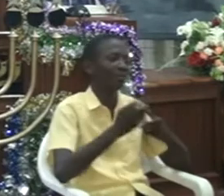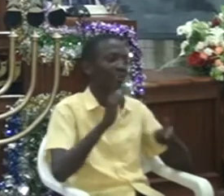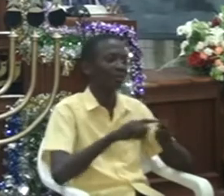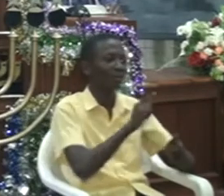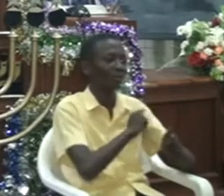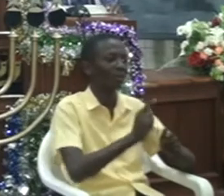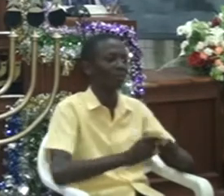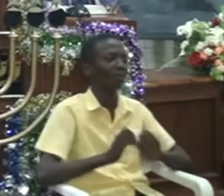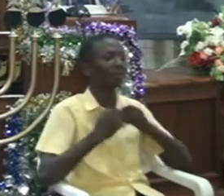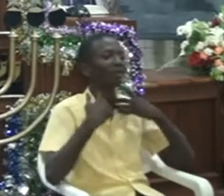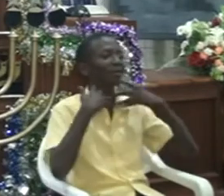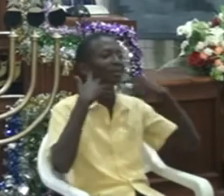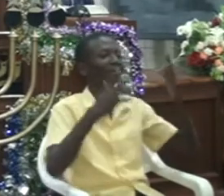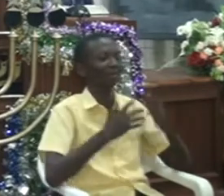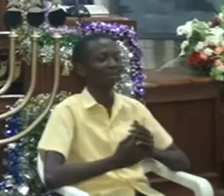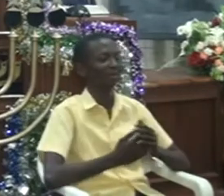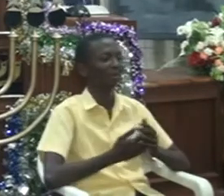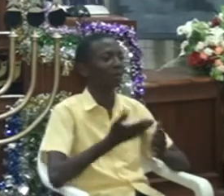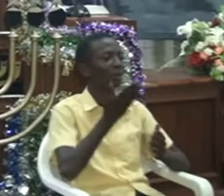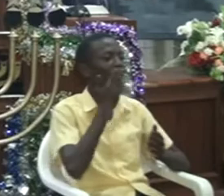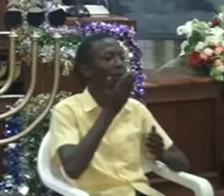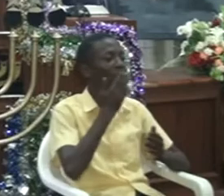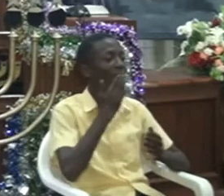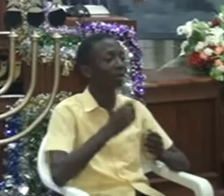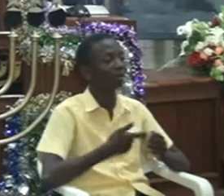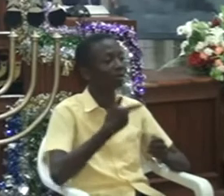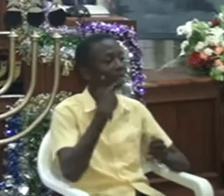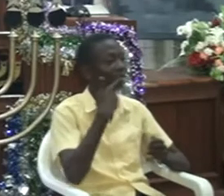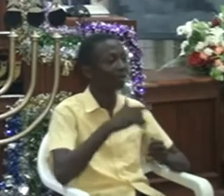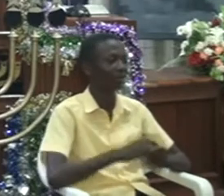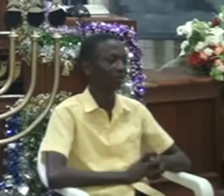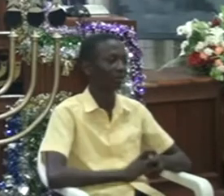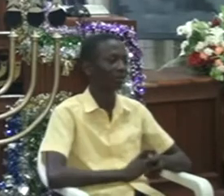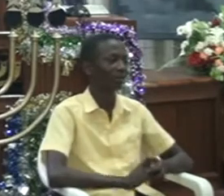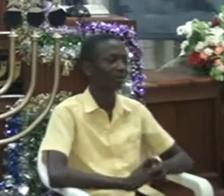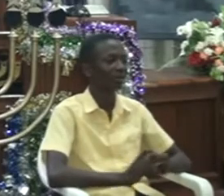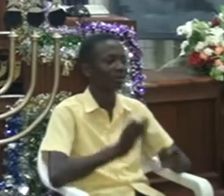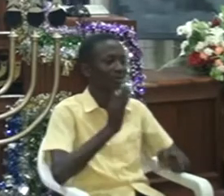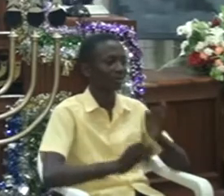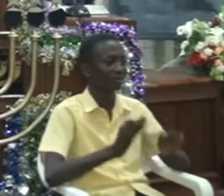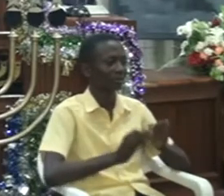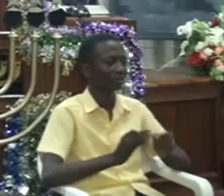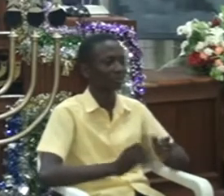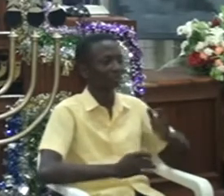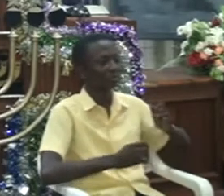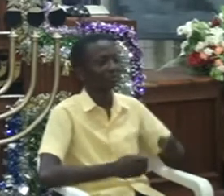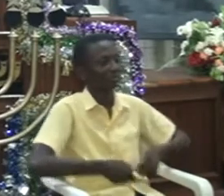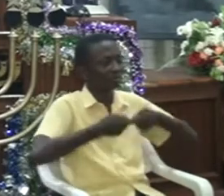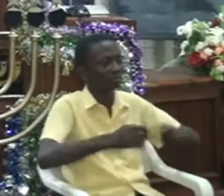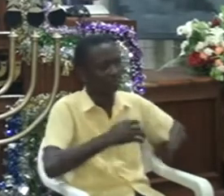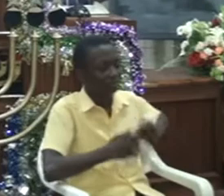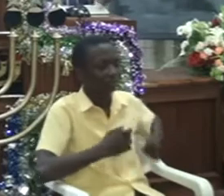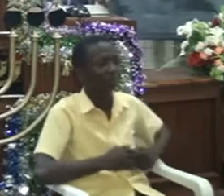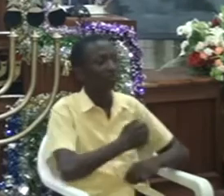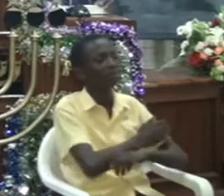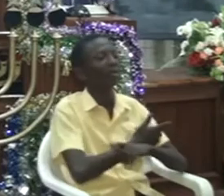Elle qui s'est cachée. Yeye ambaye alikuwa anajifichaka justifie anahesabiwa haki gracie anapewa neema